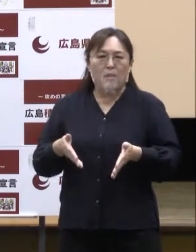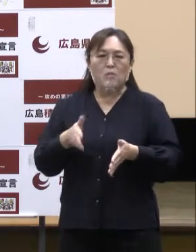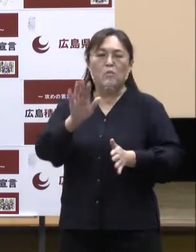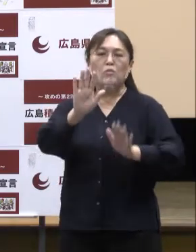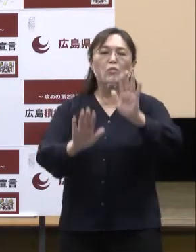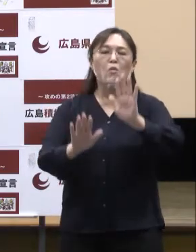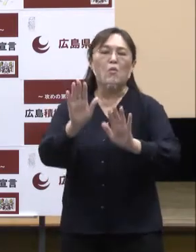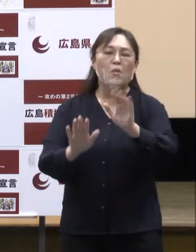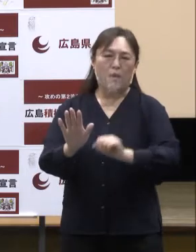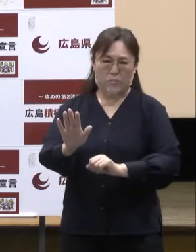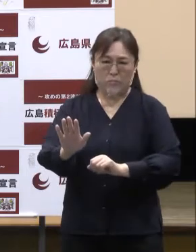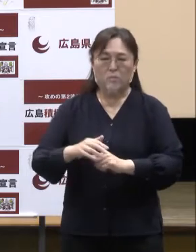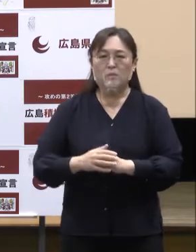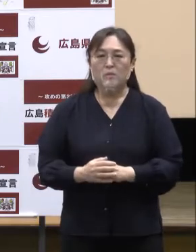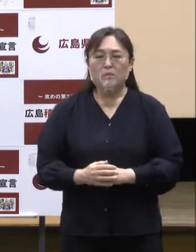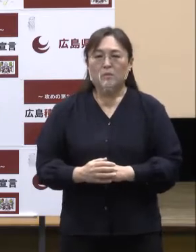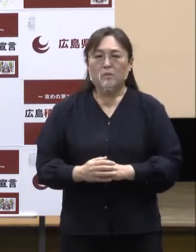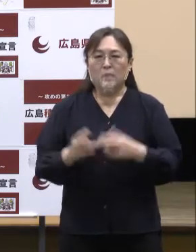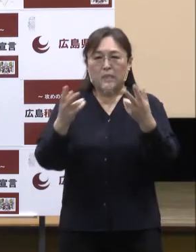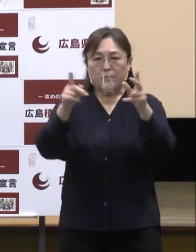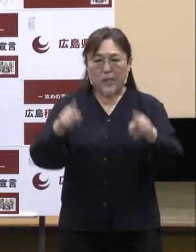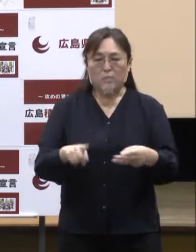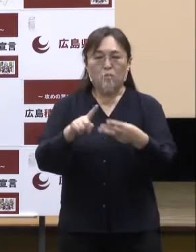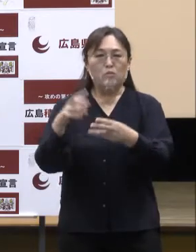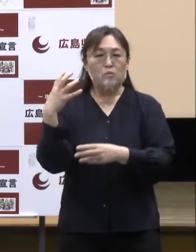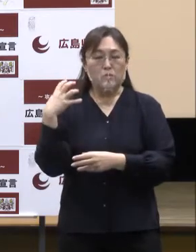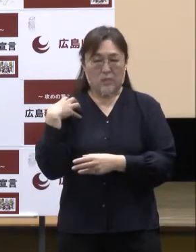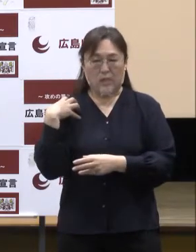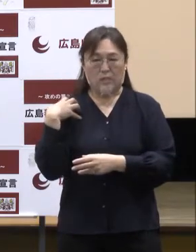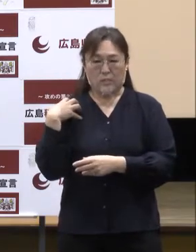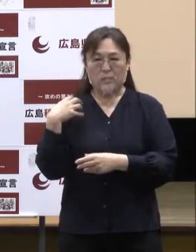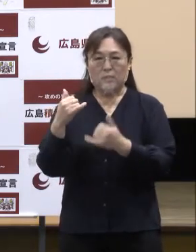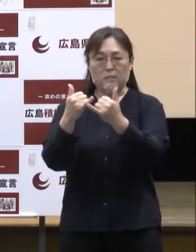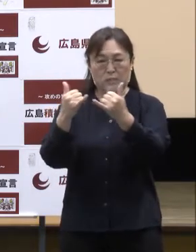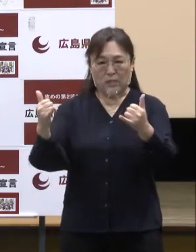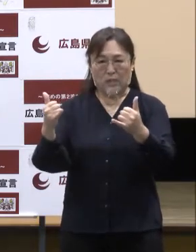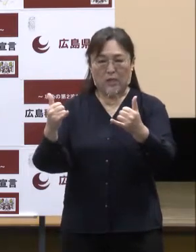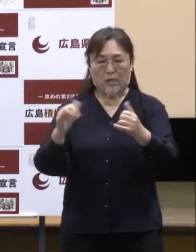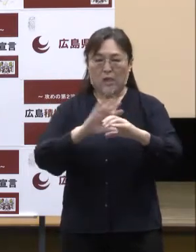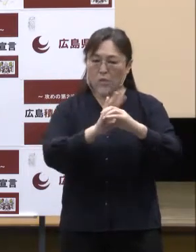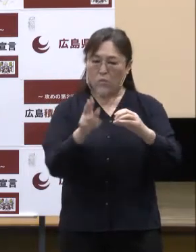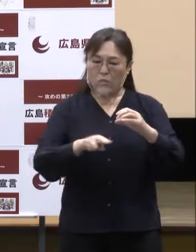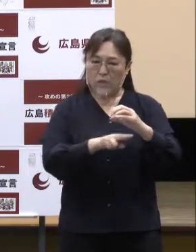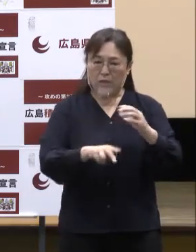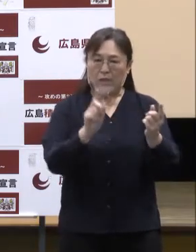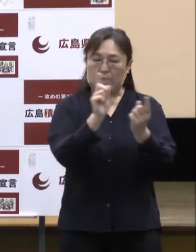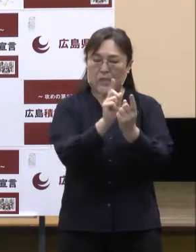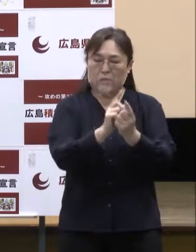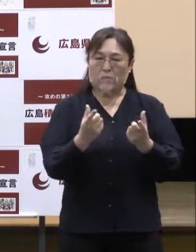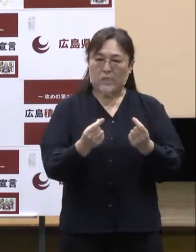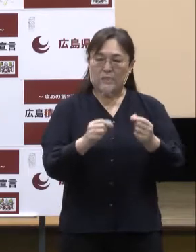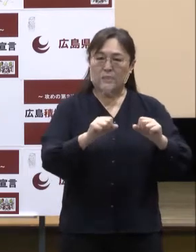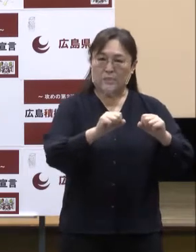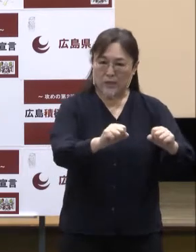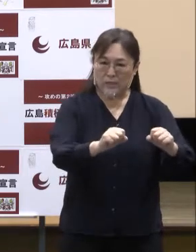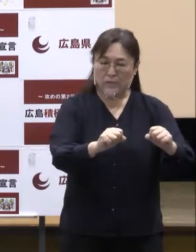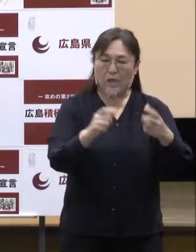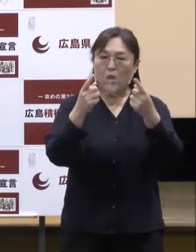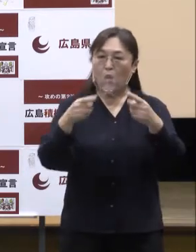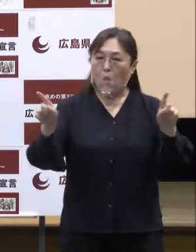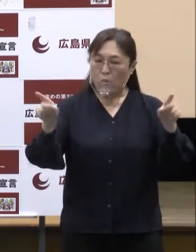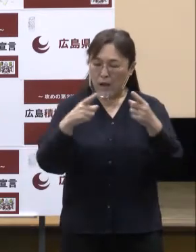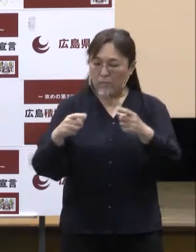を踏まえまして、イベント主催者がコロナ対策を適切に講じながら、音楽や伝統芸能